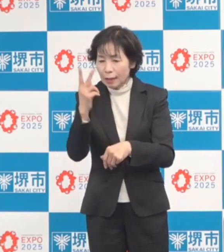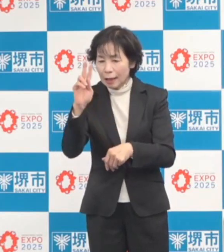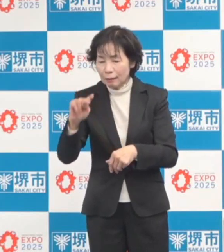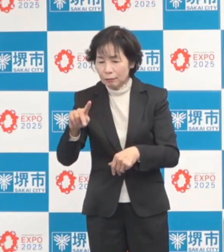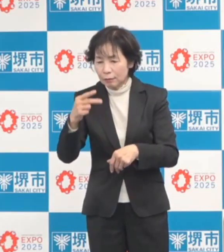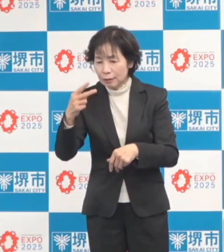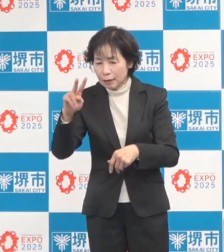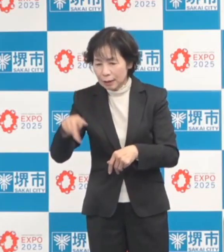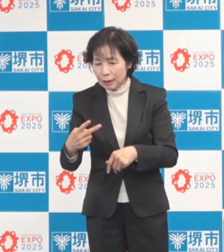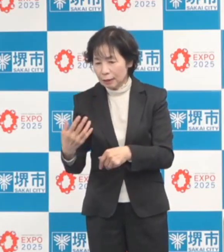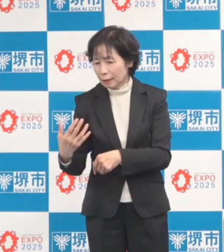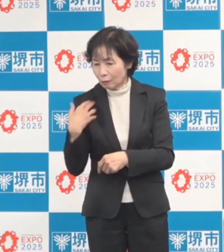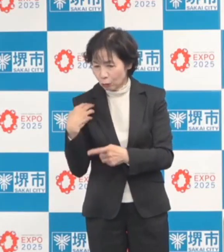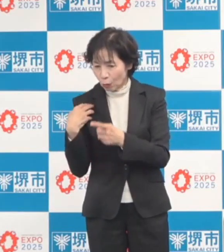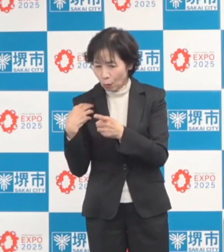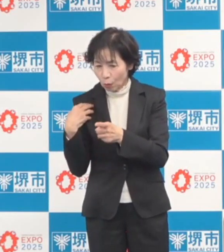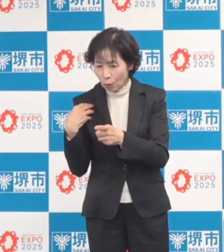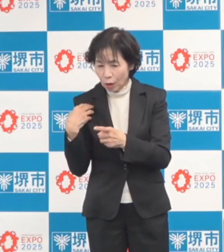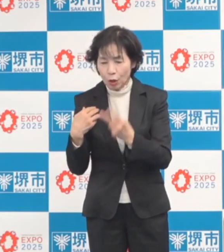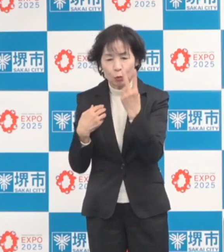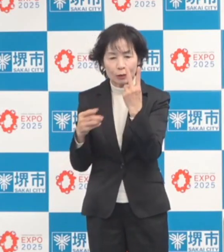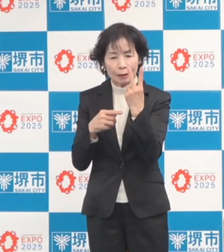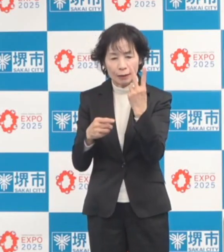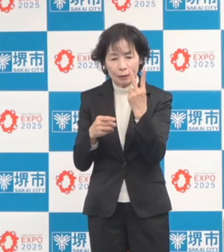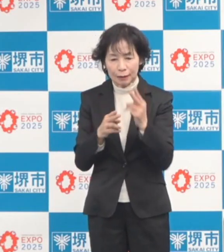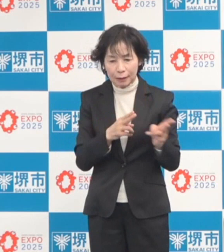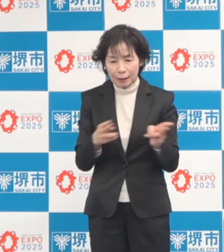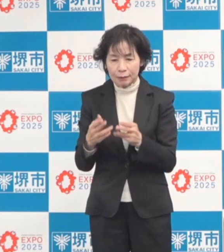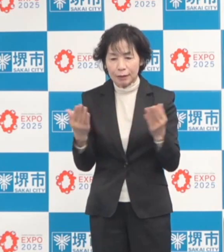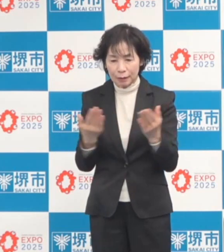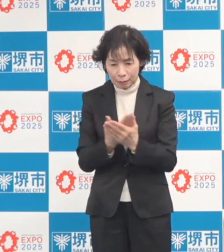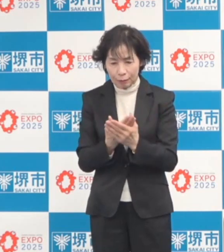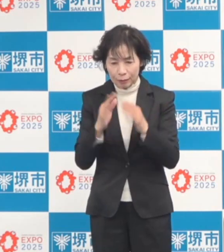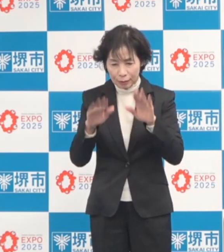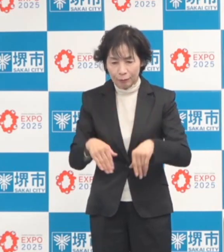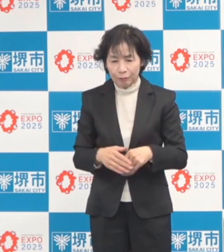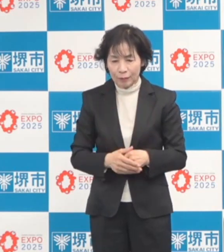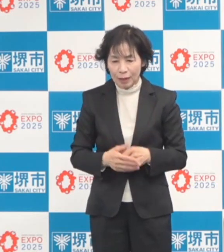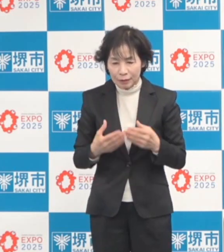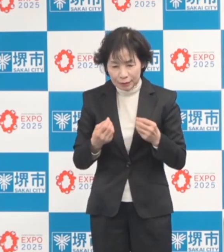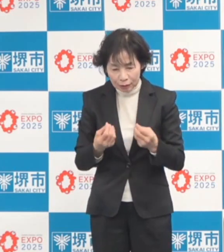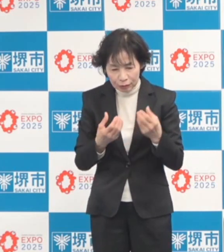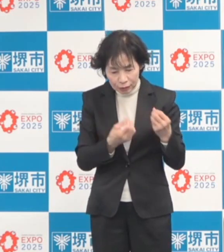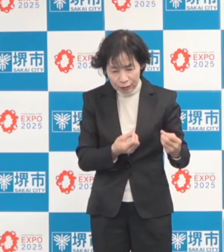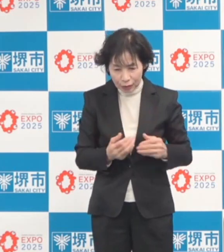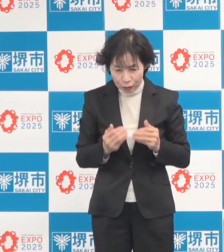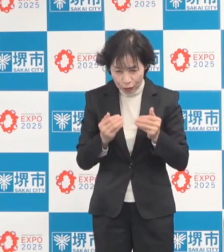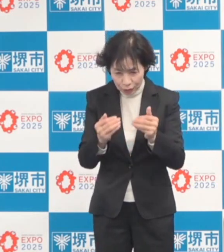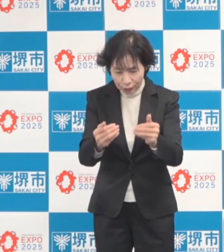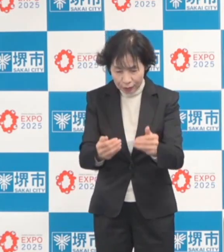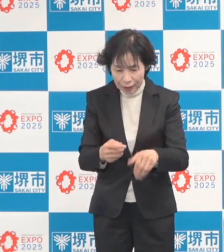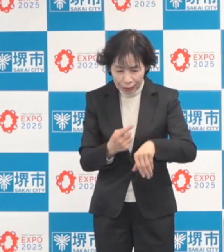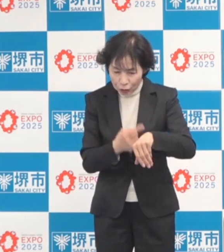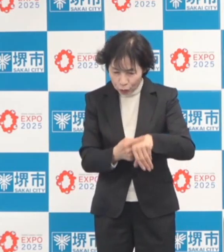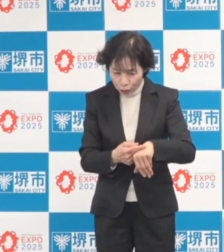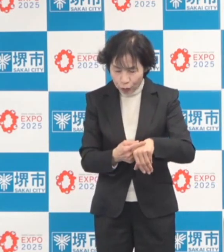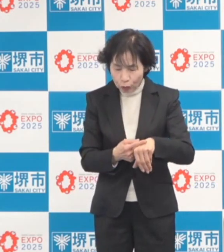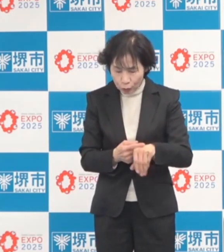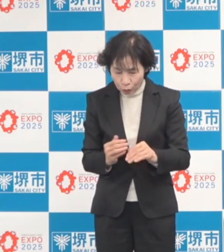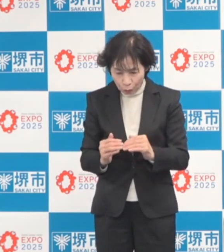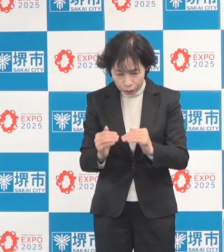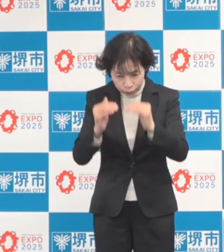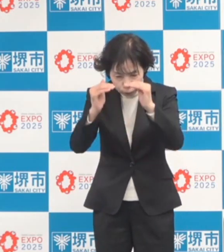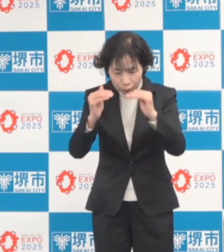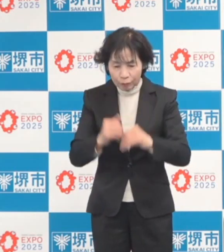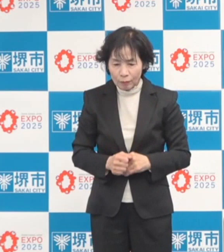の2名体制に変更することによって経営戦略の着実な推進と技術力の向上を図り適切な